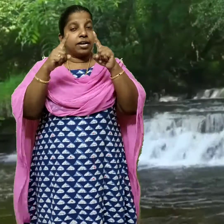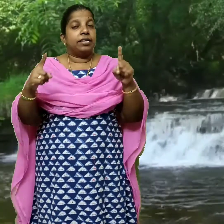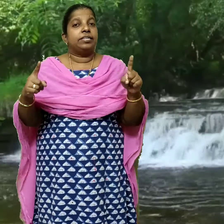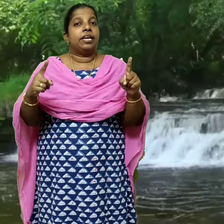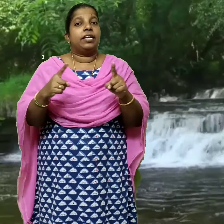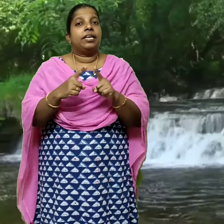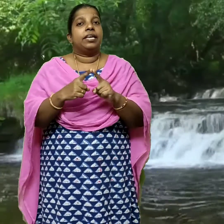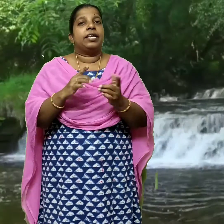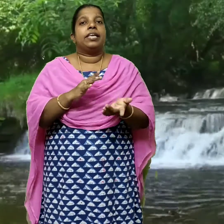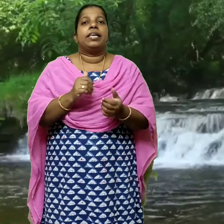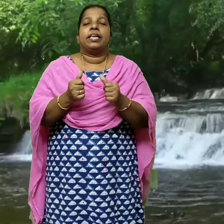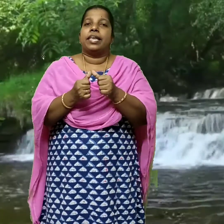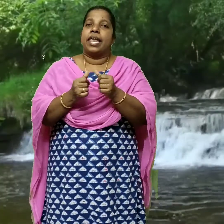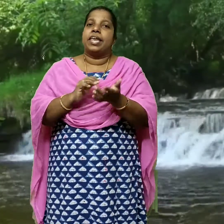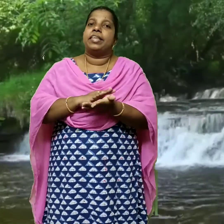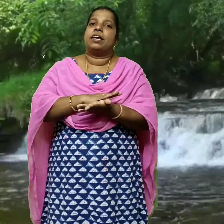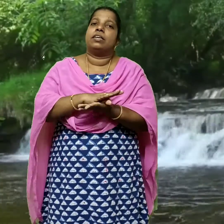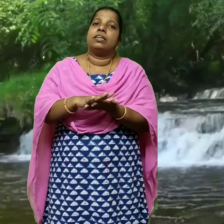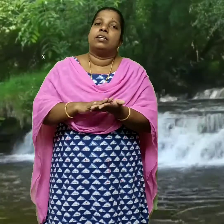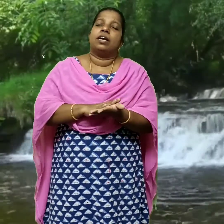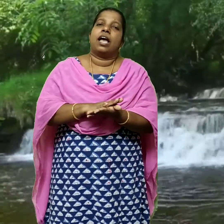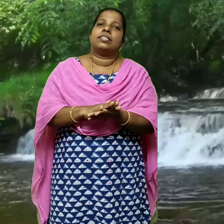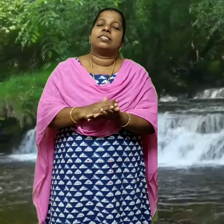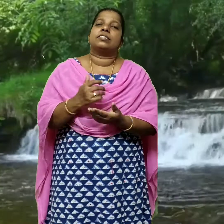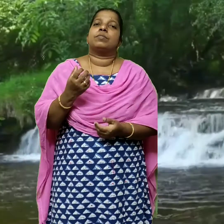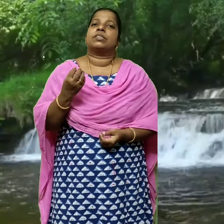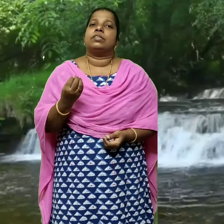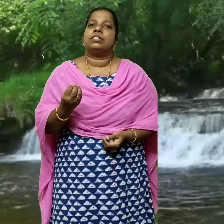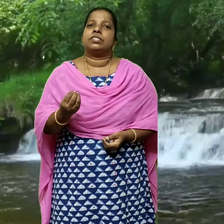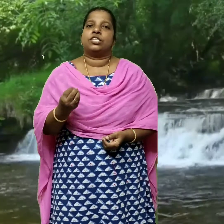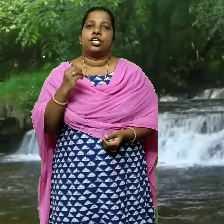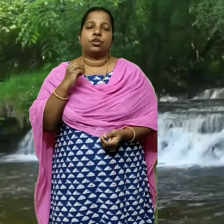ട്രയാങ്കിളിൻ്റെ ഏരിയ ആൻസർ നമുക്ക് 0 കിട്ടി.